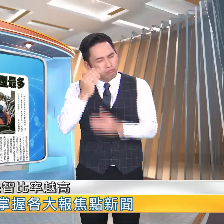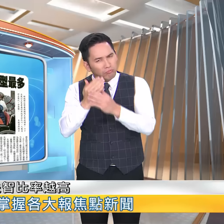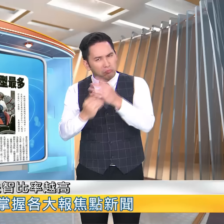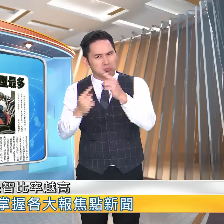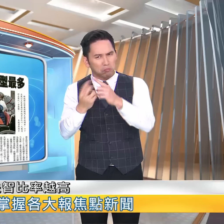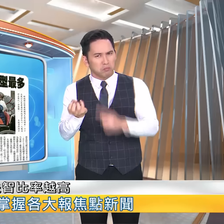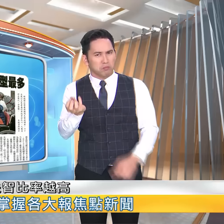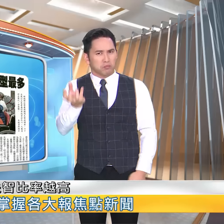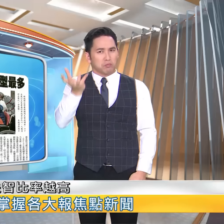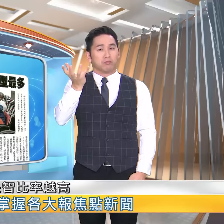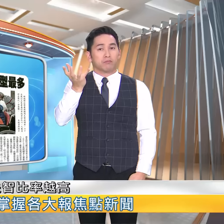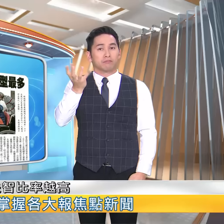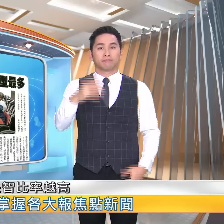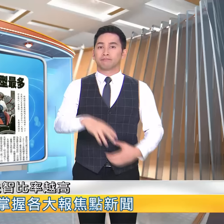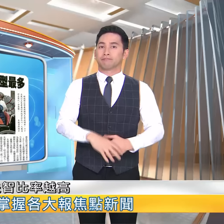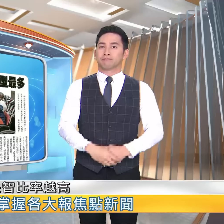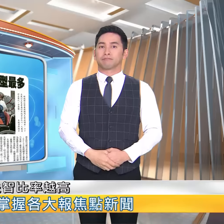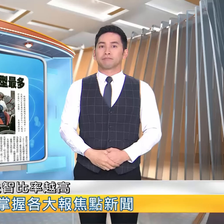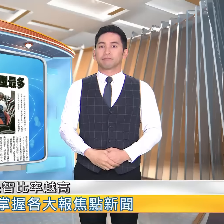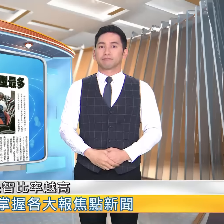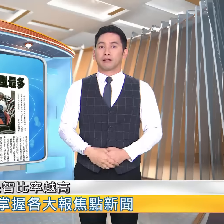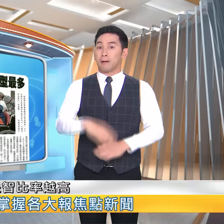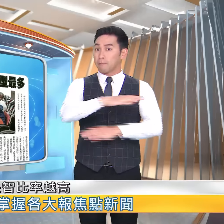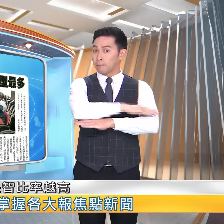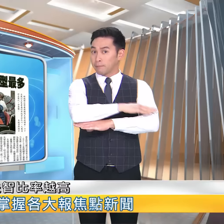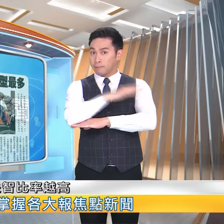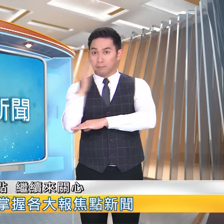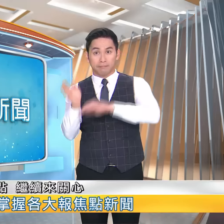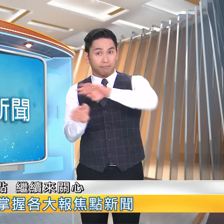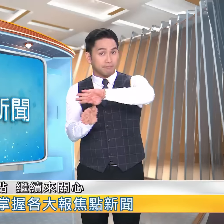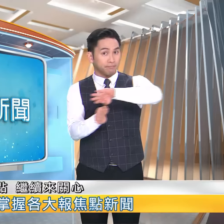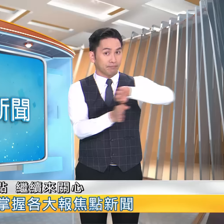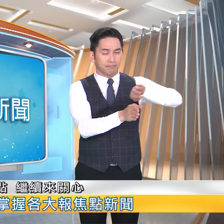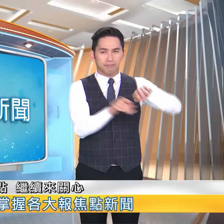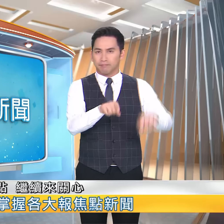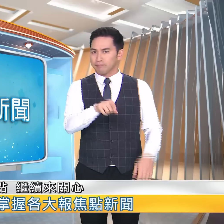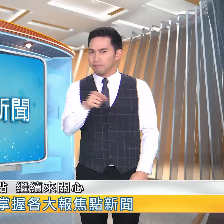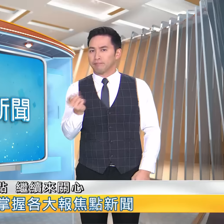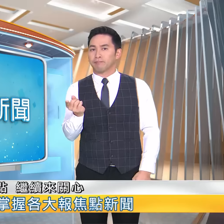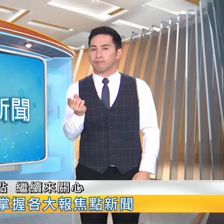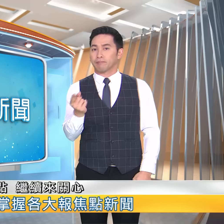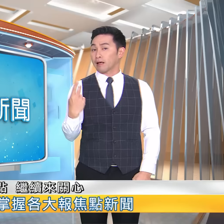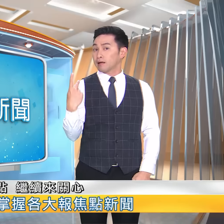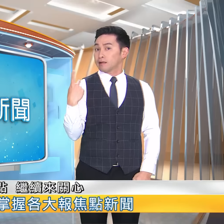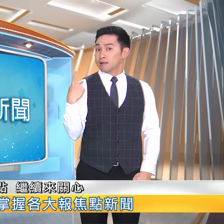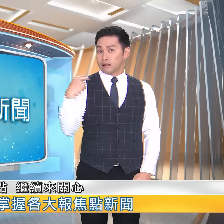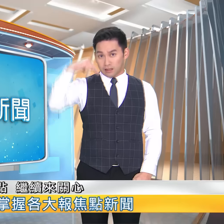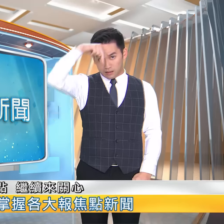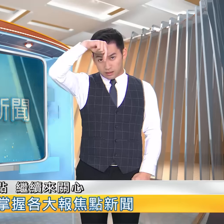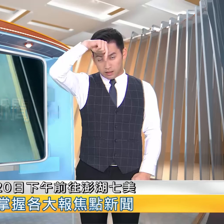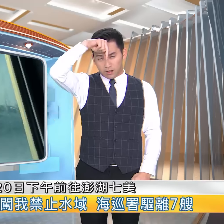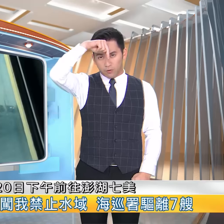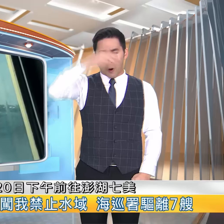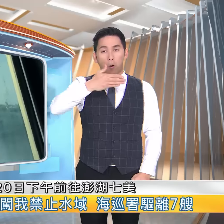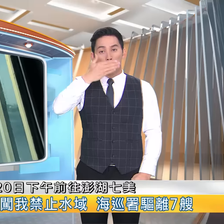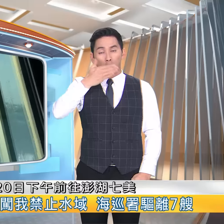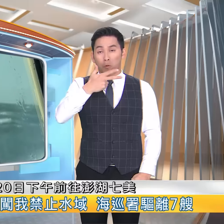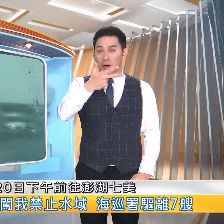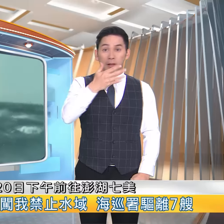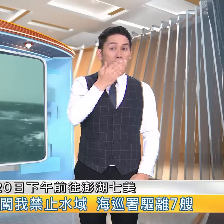高，失智比率越高。看完报纸重点，继续来关心，海巡署舰艇